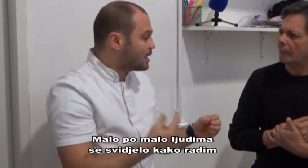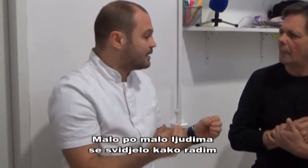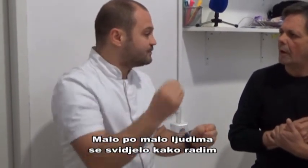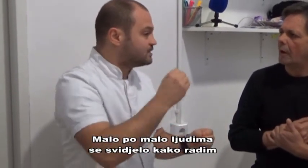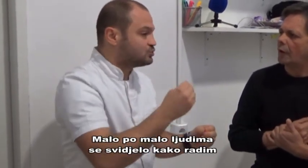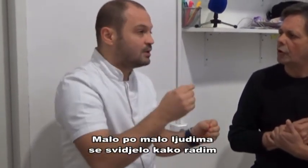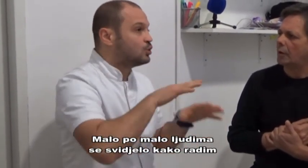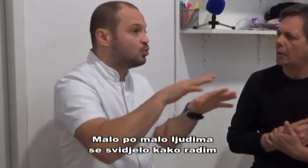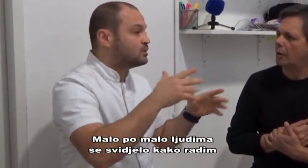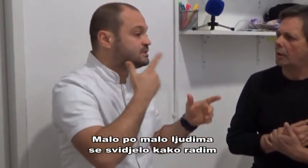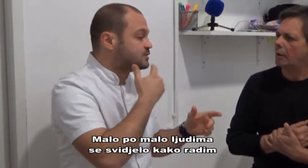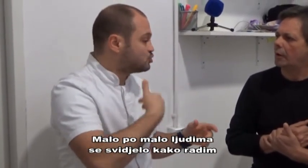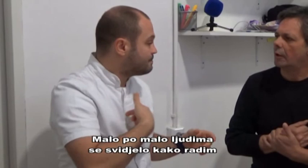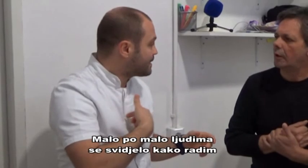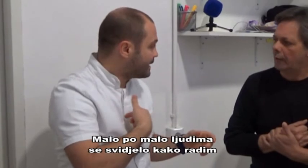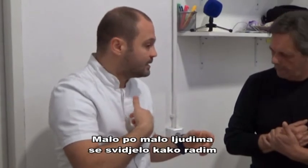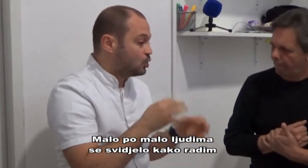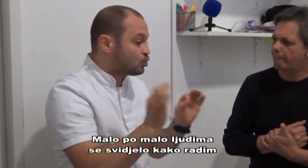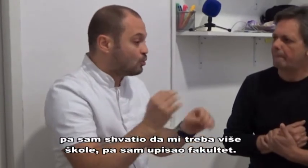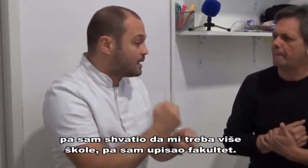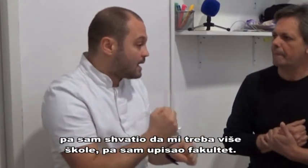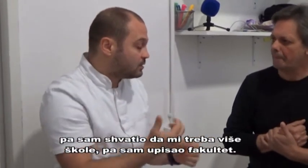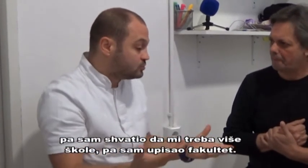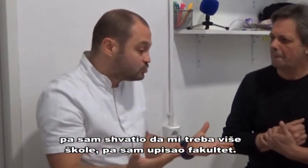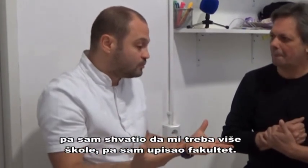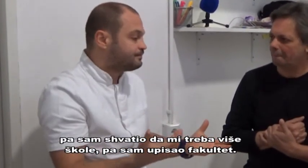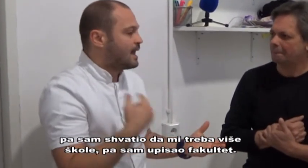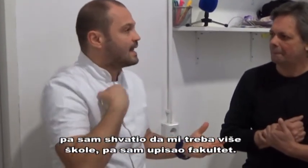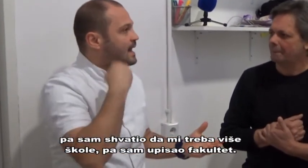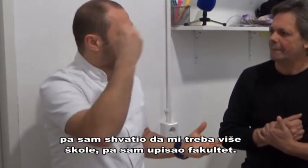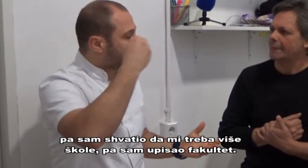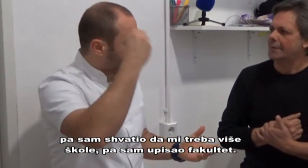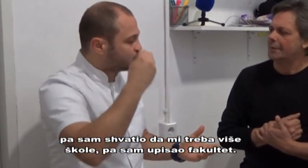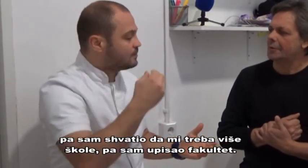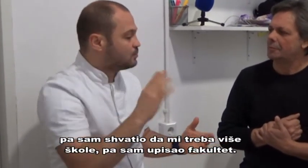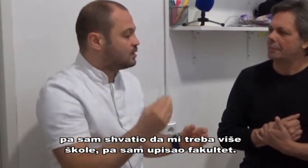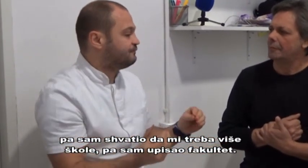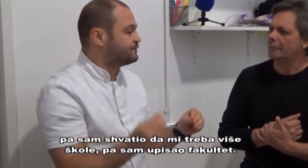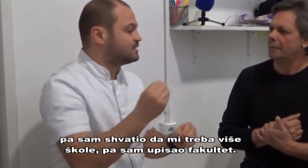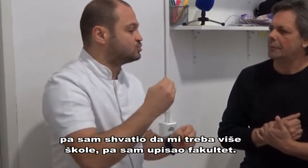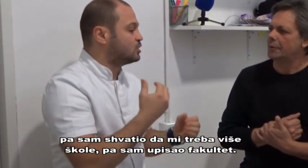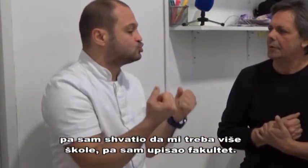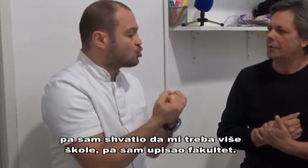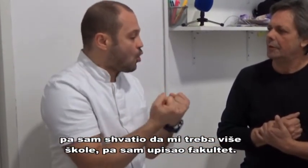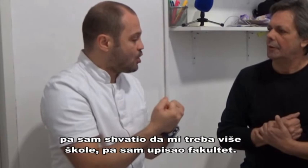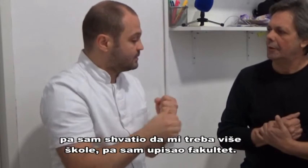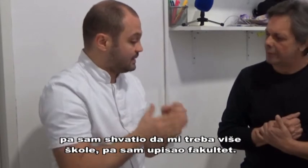me cito, ljudi cito mene, to berado tu. Jer me to mona cito, skola, te to